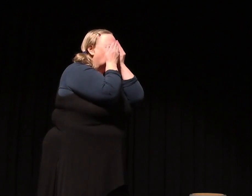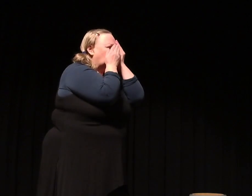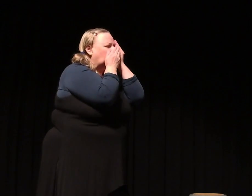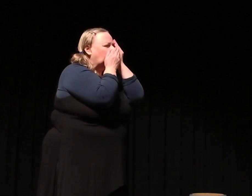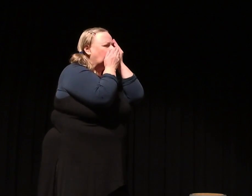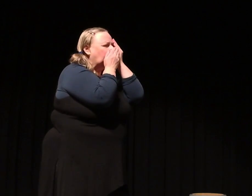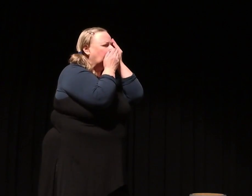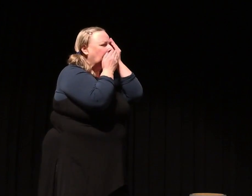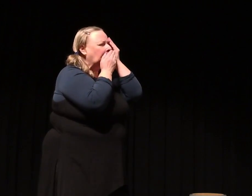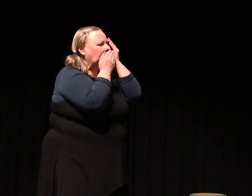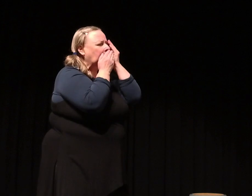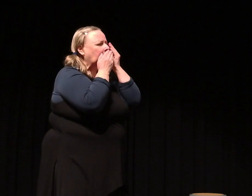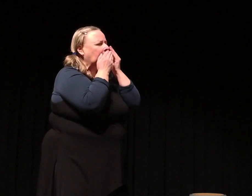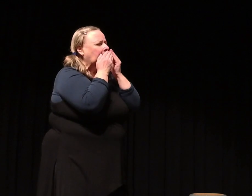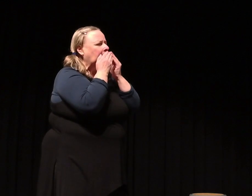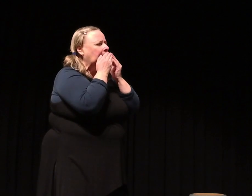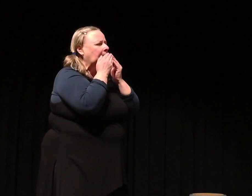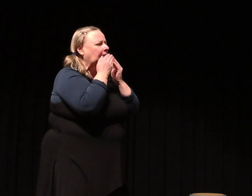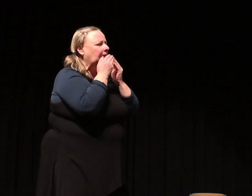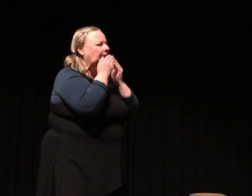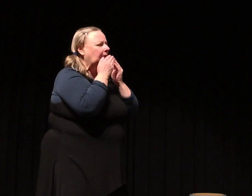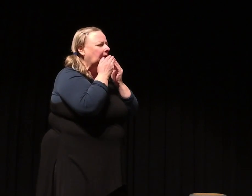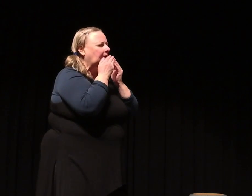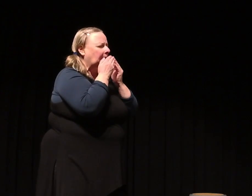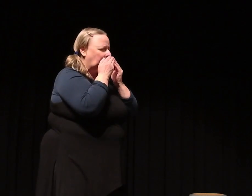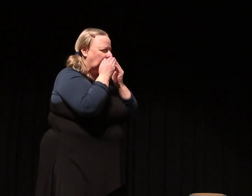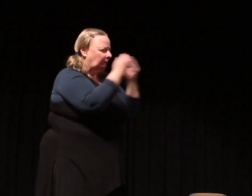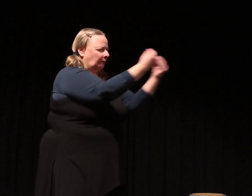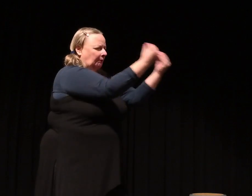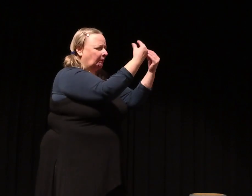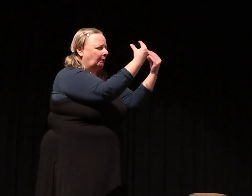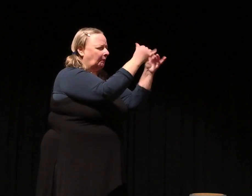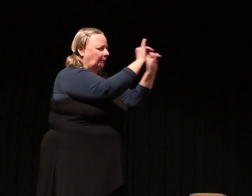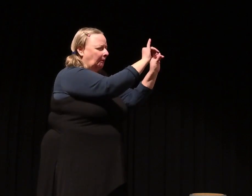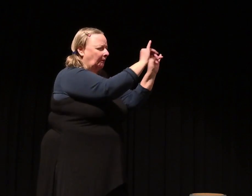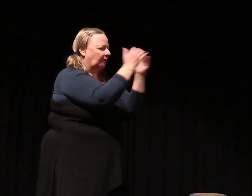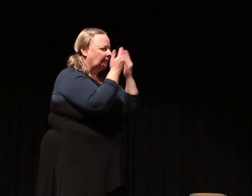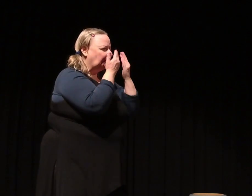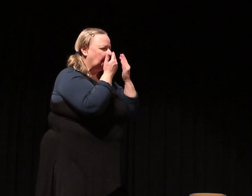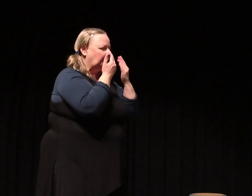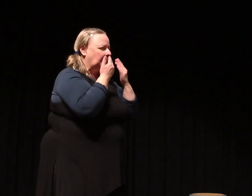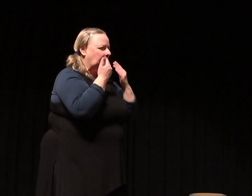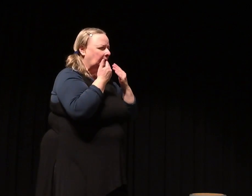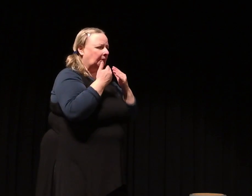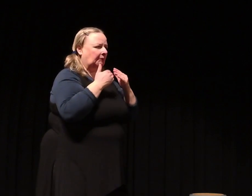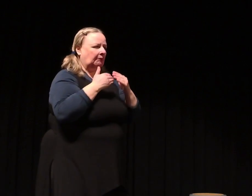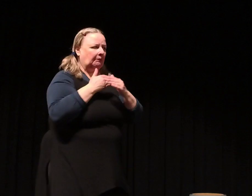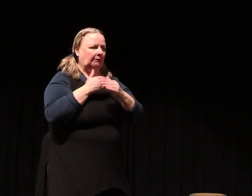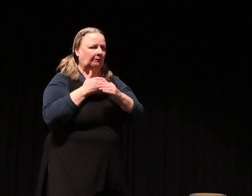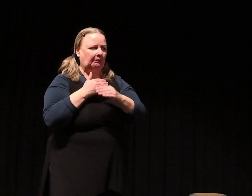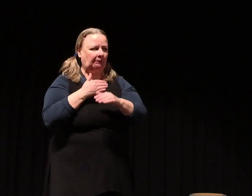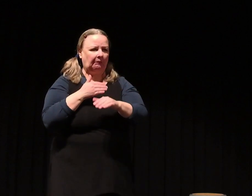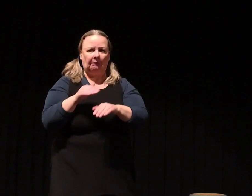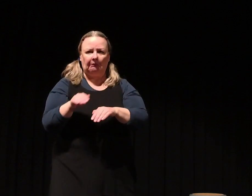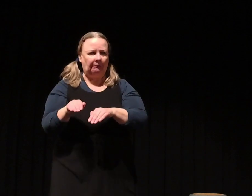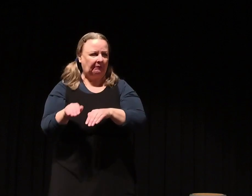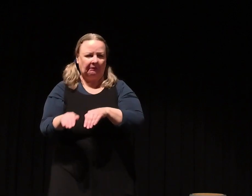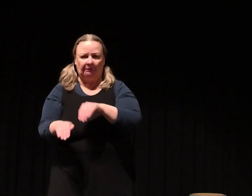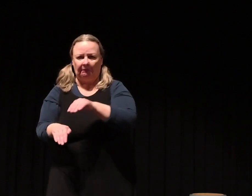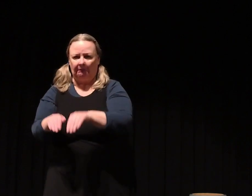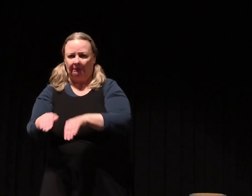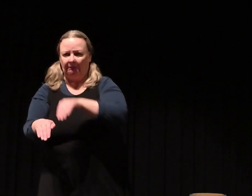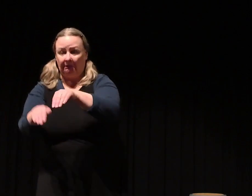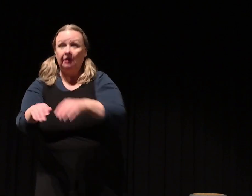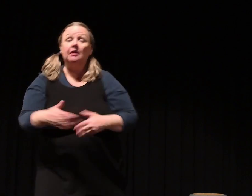le visage caché, se découvre un peu et voit que la voiture est encore là, sur